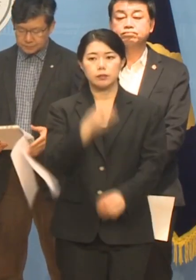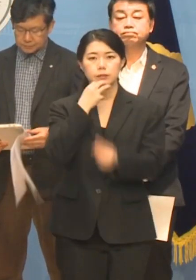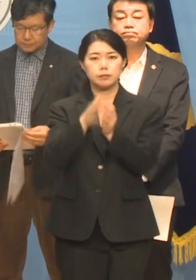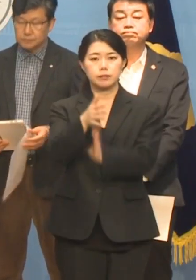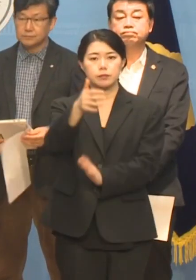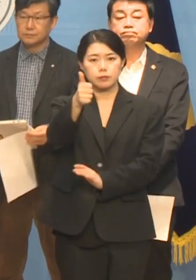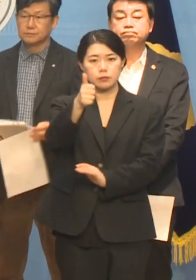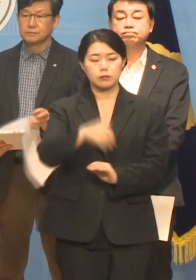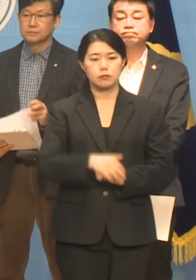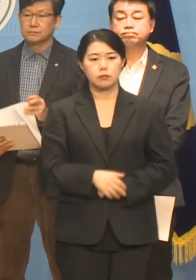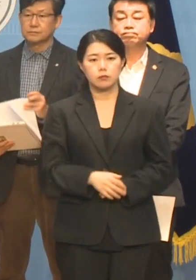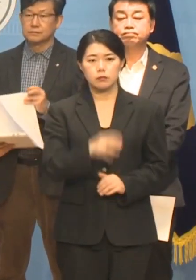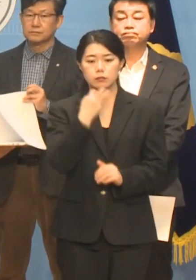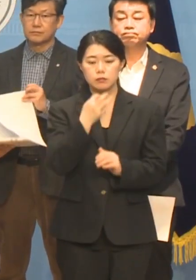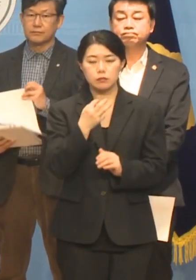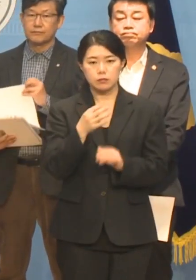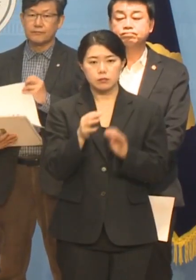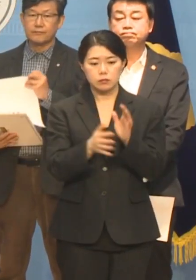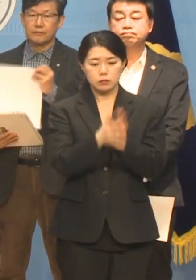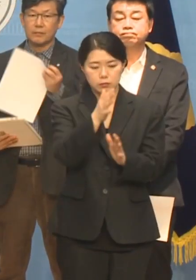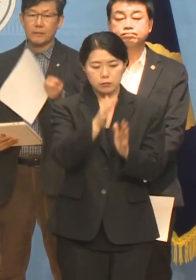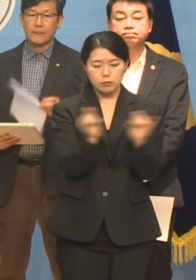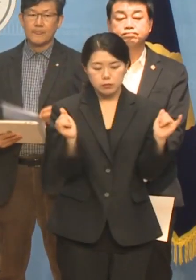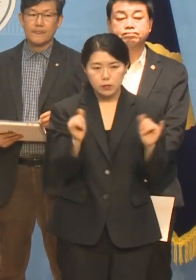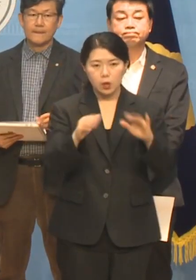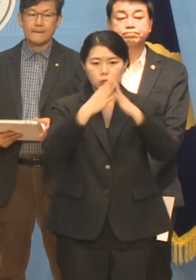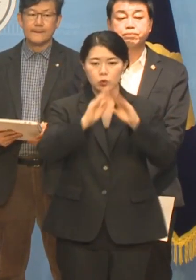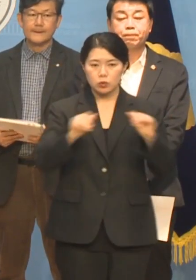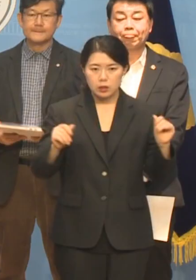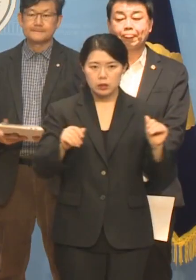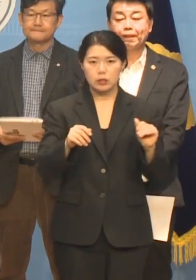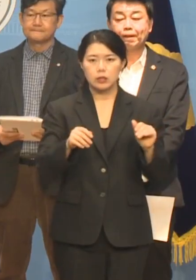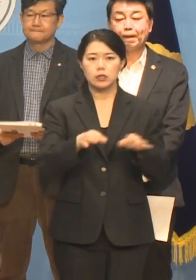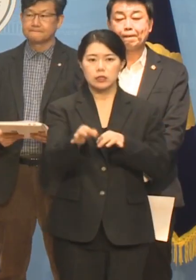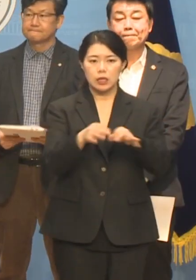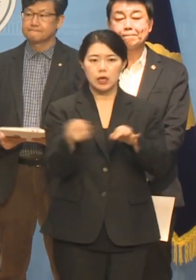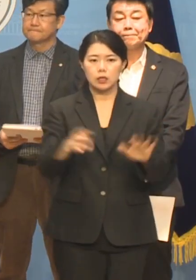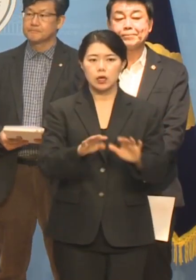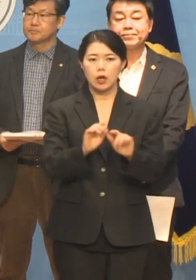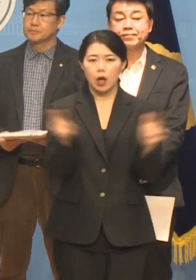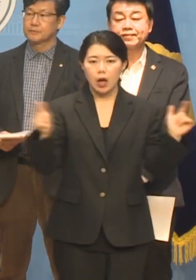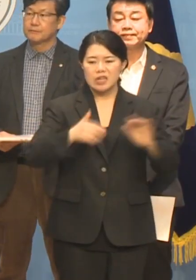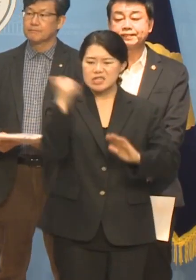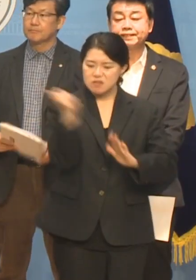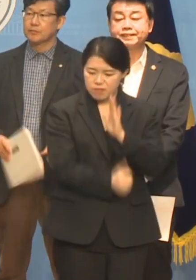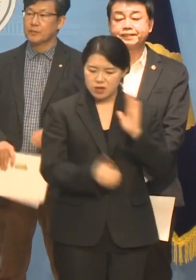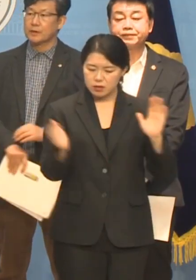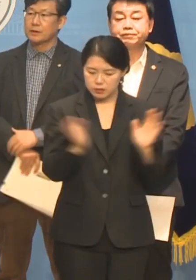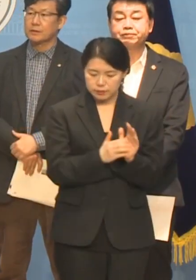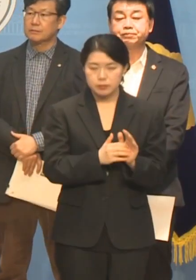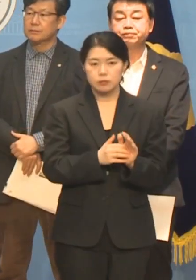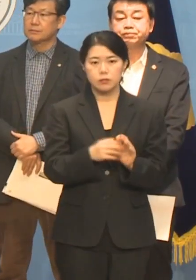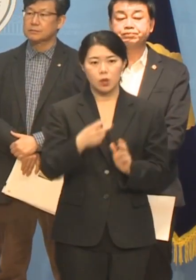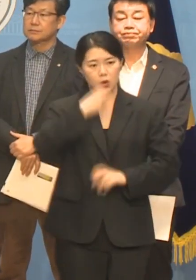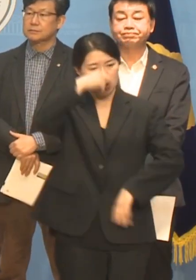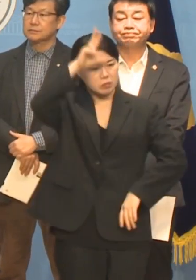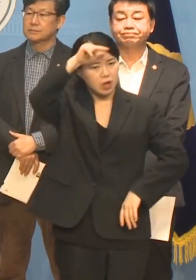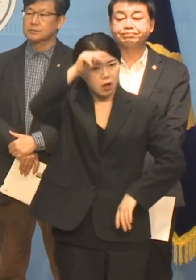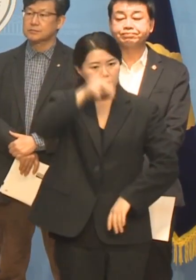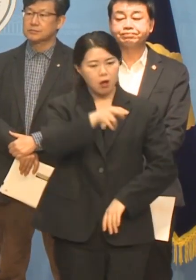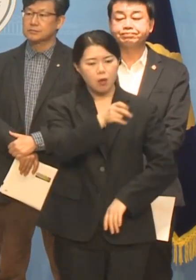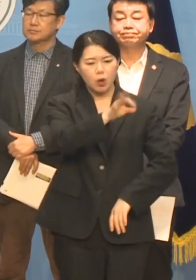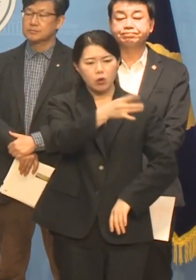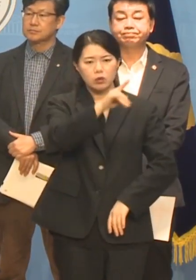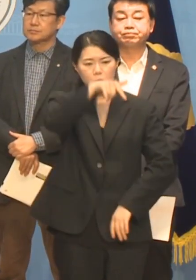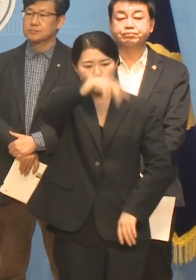시장이 서울 시민과 부동산 시장을 판돈으로 걸었던 도박은 실패했고, 검찰은 명태균